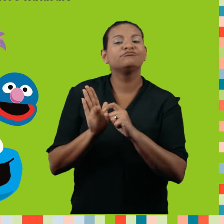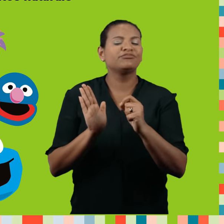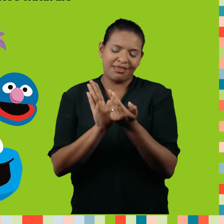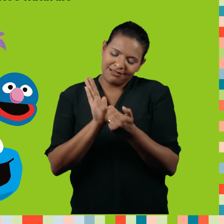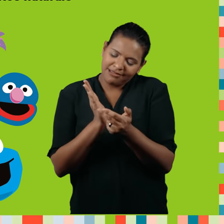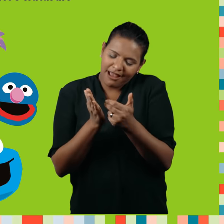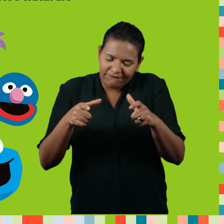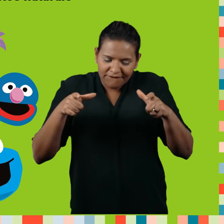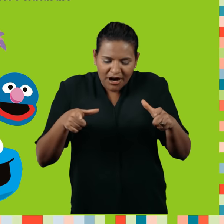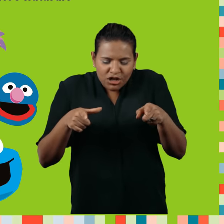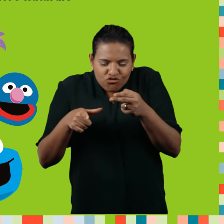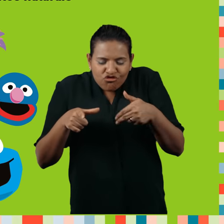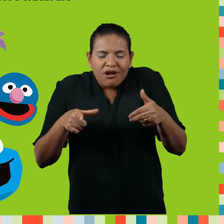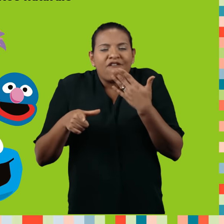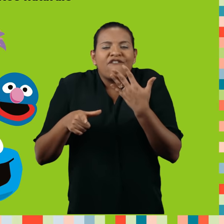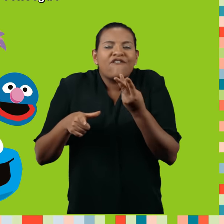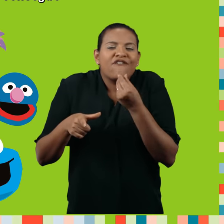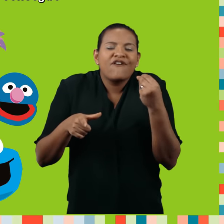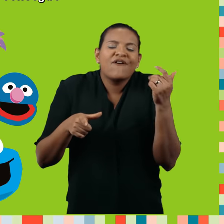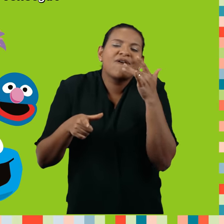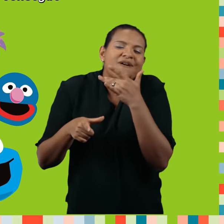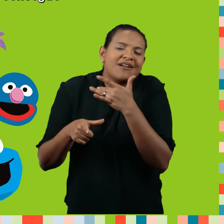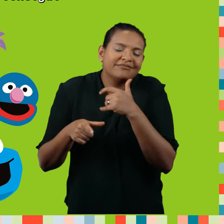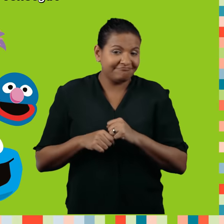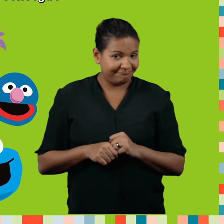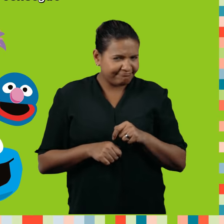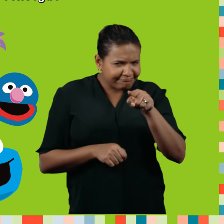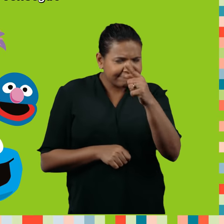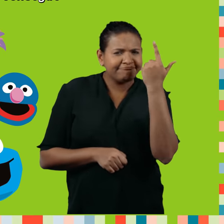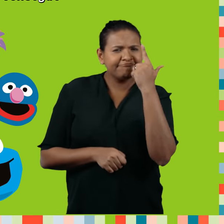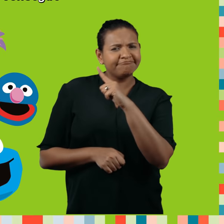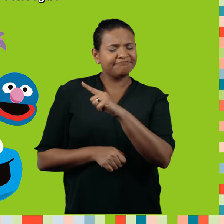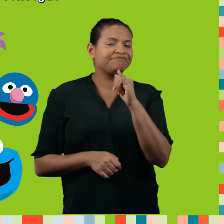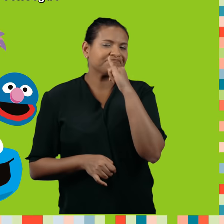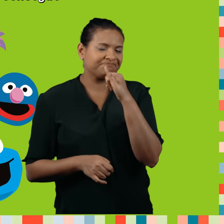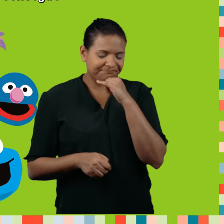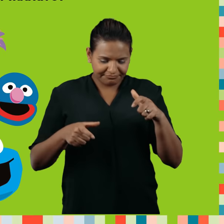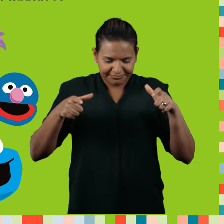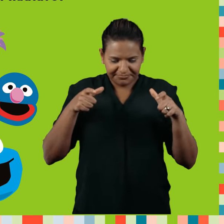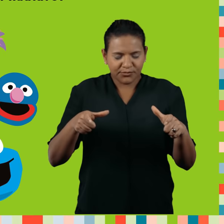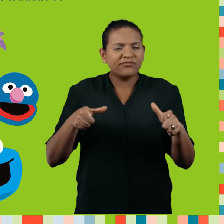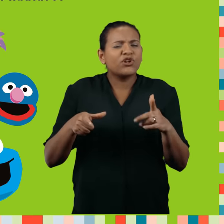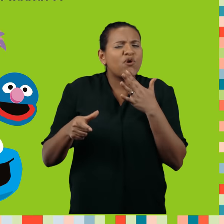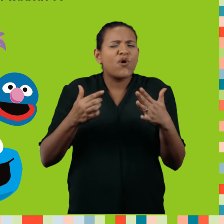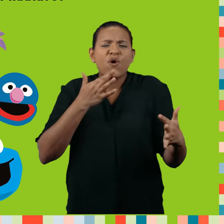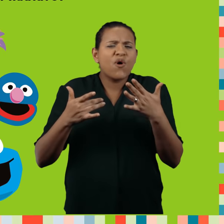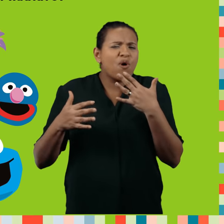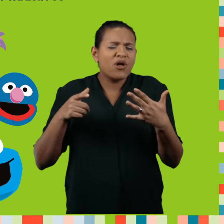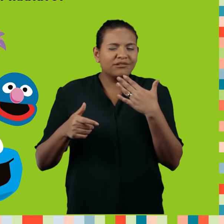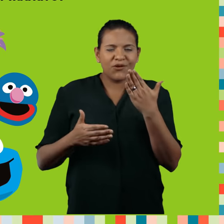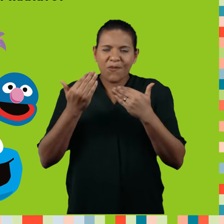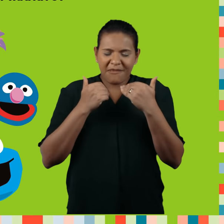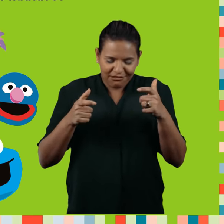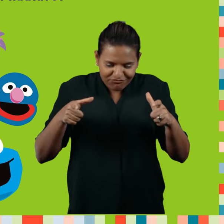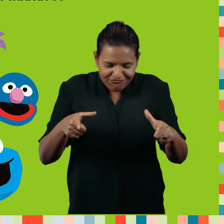bem gostosos, cheios de alimentos naturais de cores diferentes? Será que você consegue desenhar um prato bem colorido e